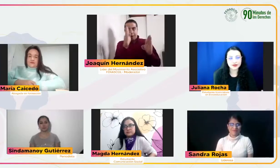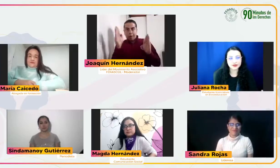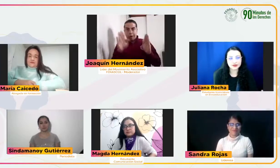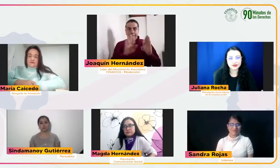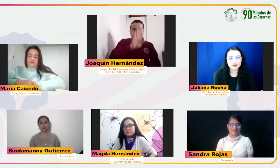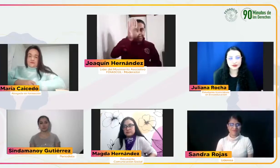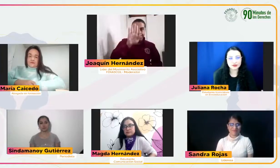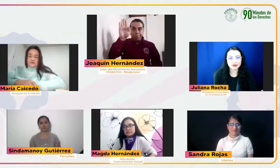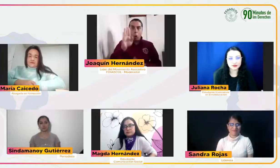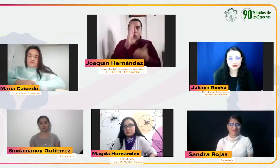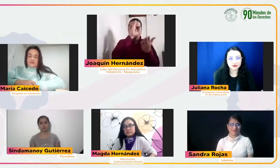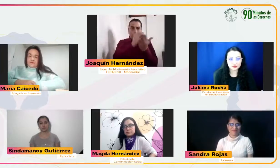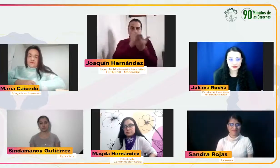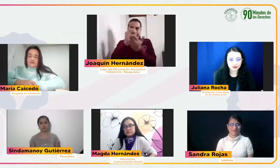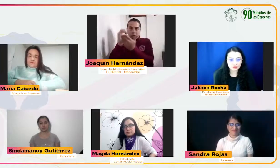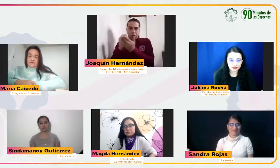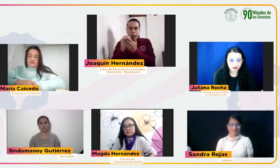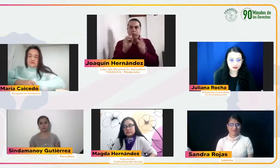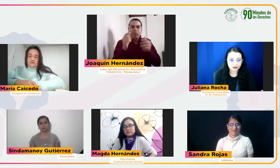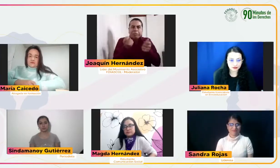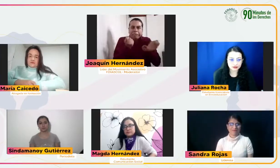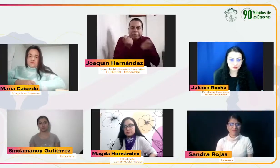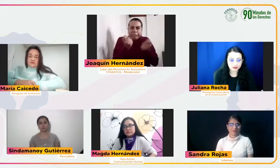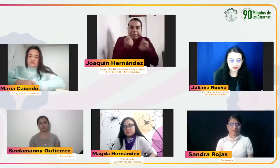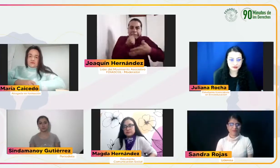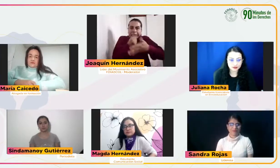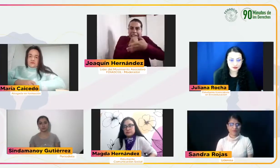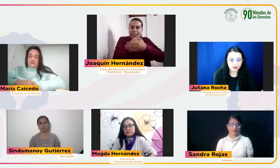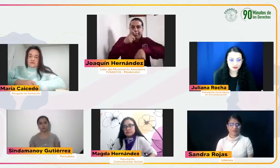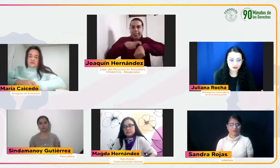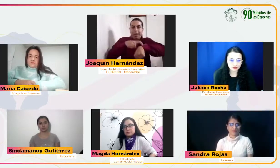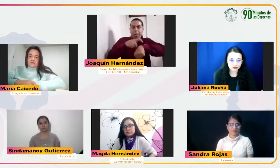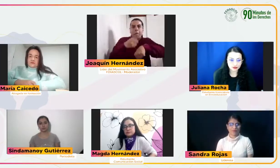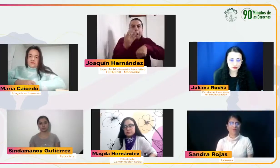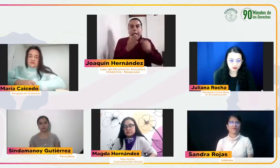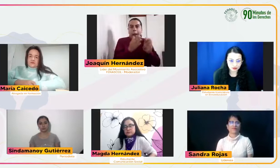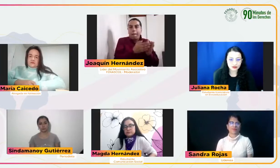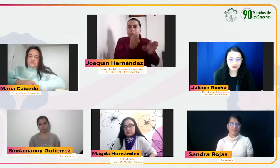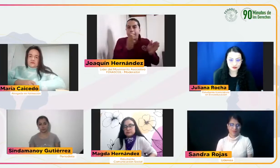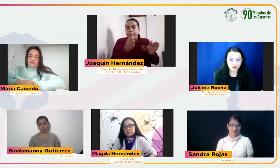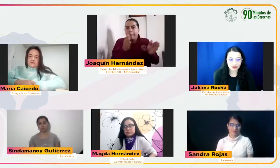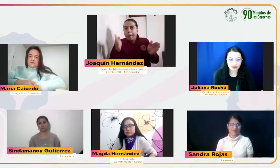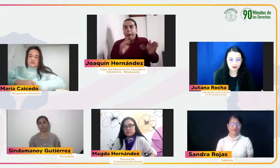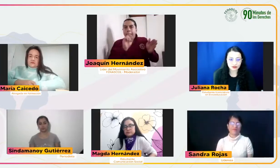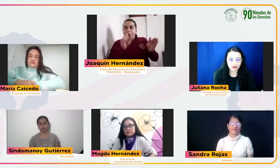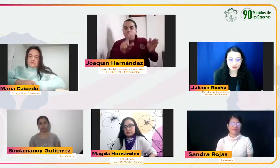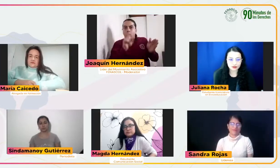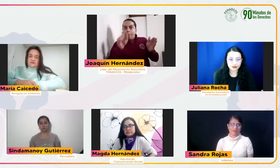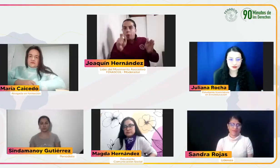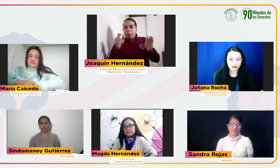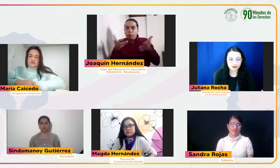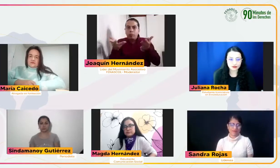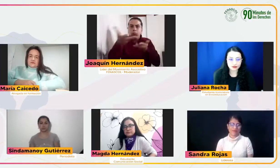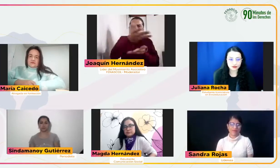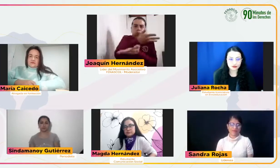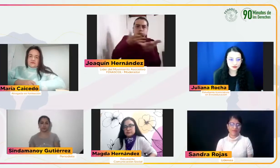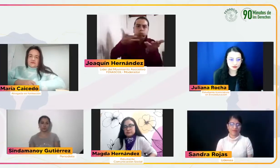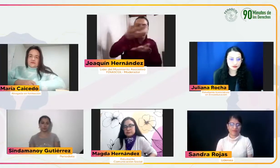primera pregunta, el cual queremos plantear un escenario de participación con la intención de que sus intervenciones sean